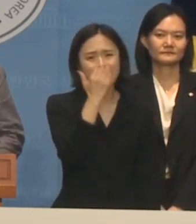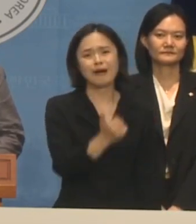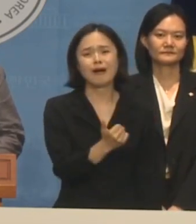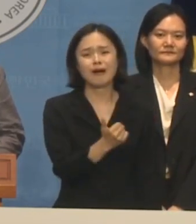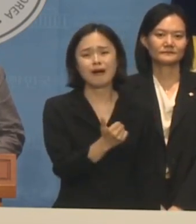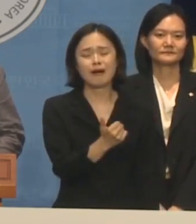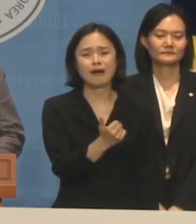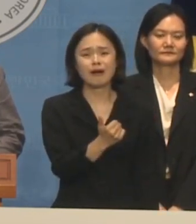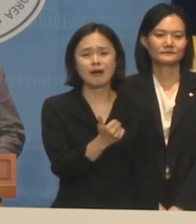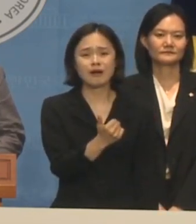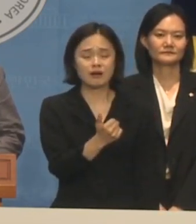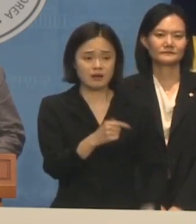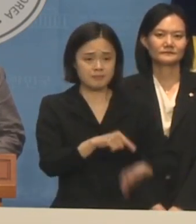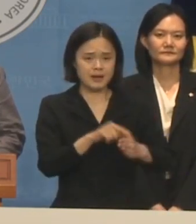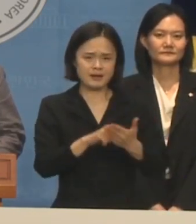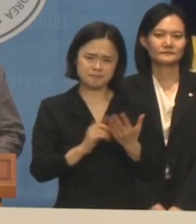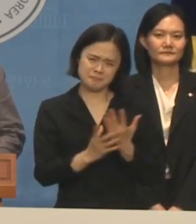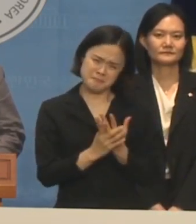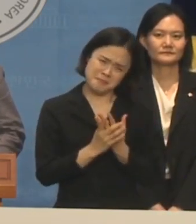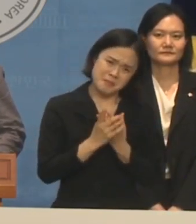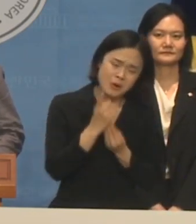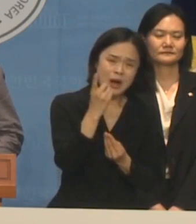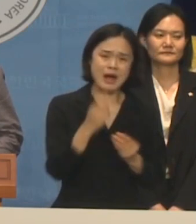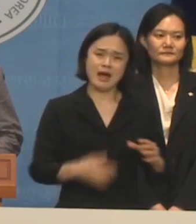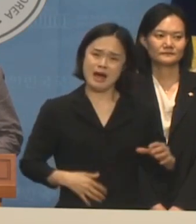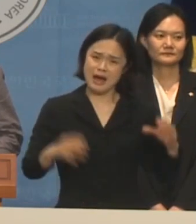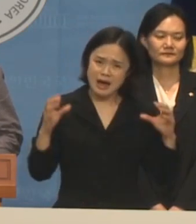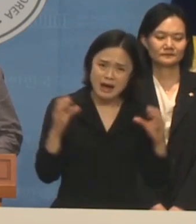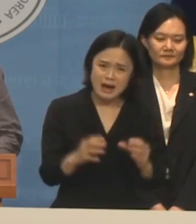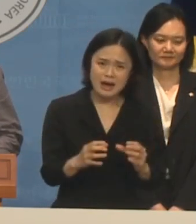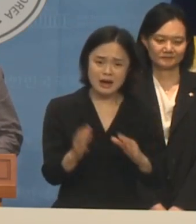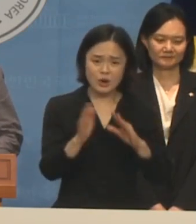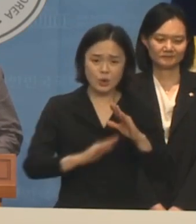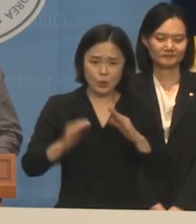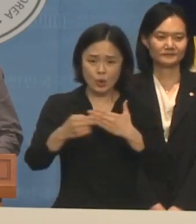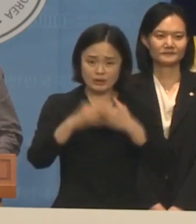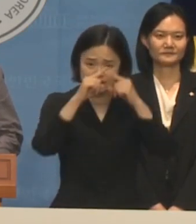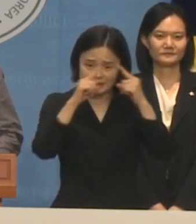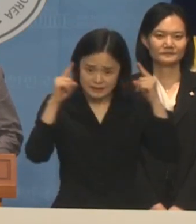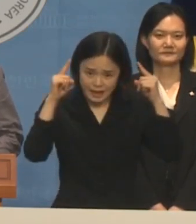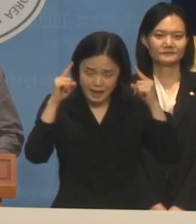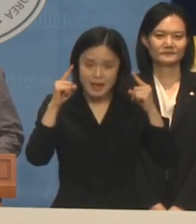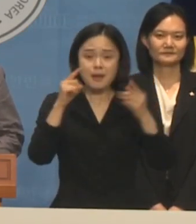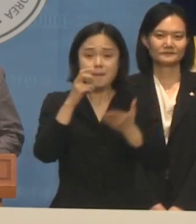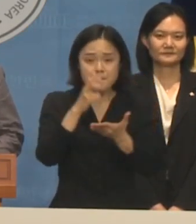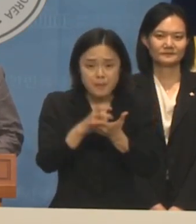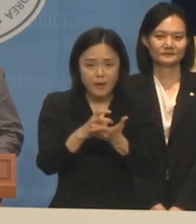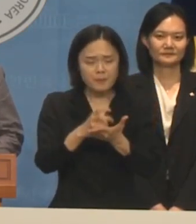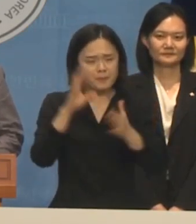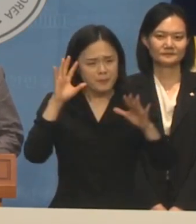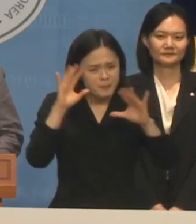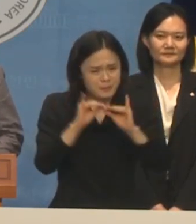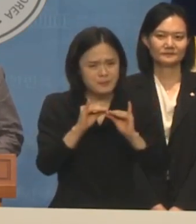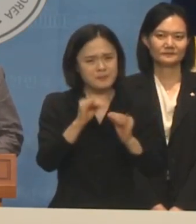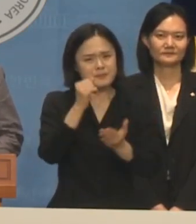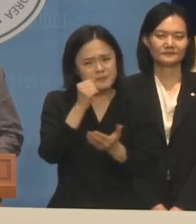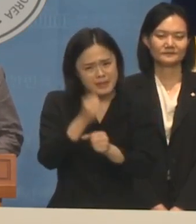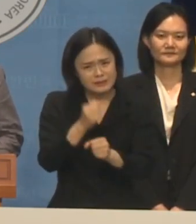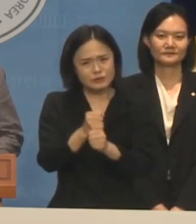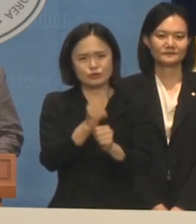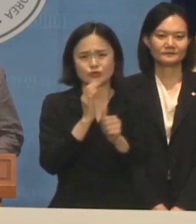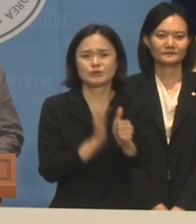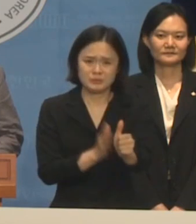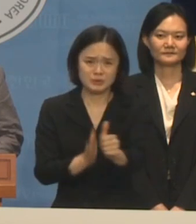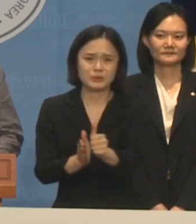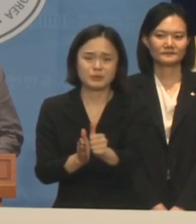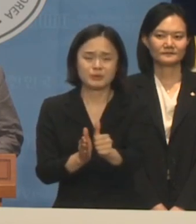한뜻으로 공공의대법 논의에 적극 동참해 주시기를 부탁드립니다. 지금의 의료 대란,